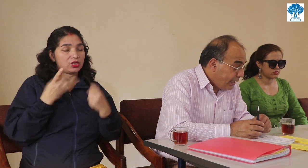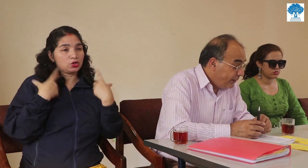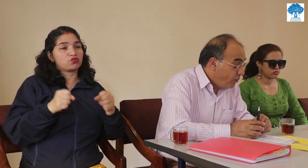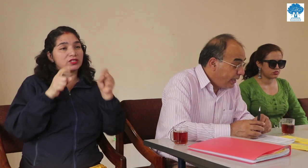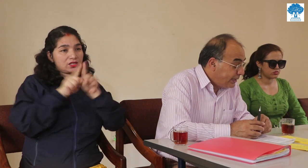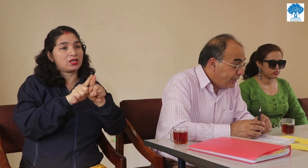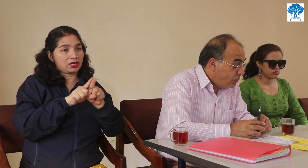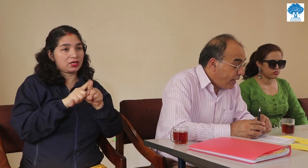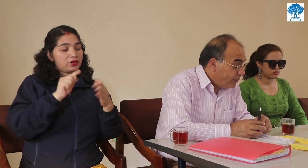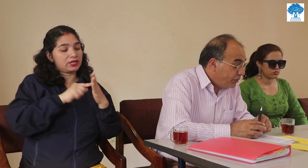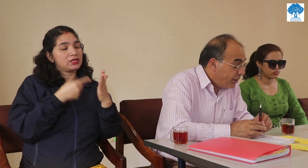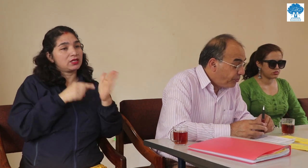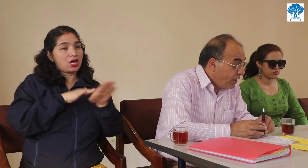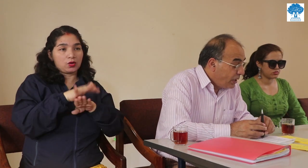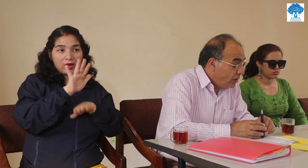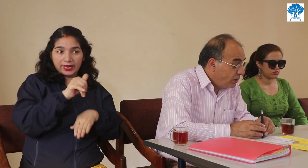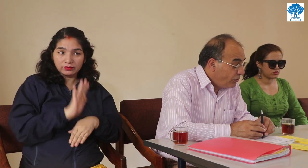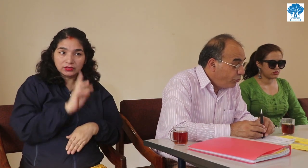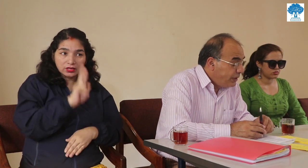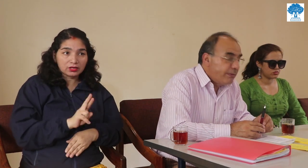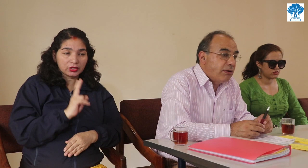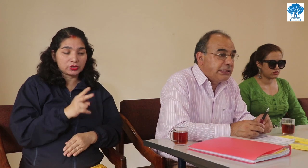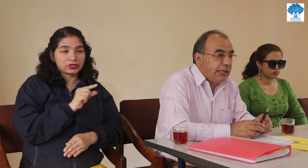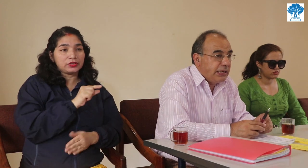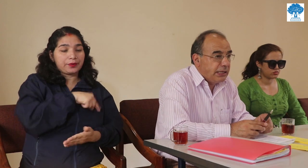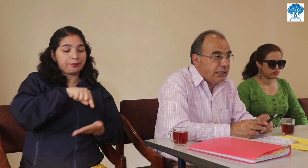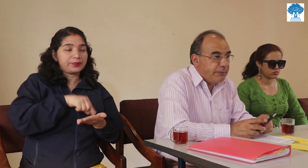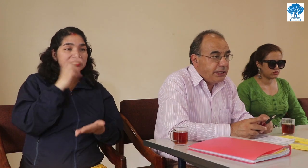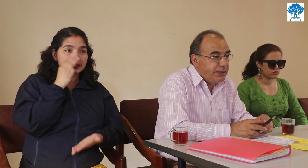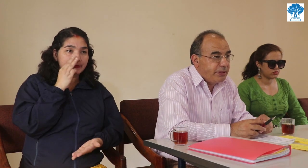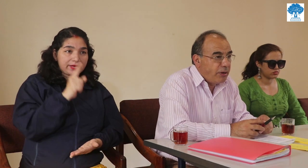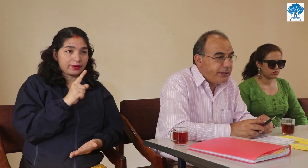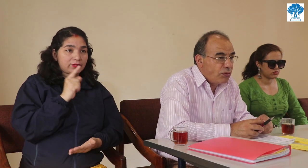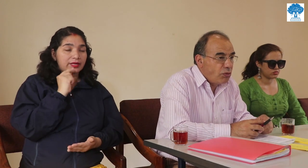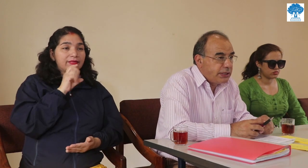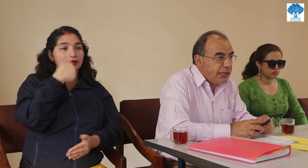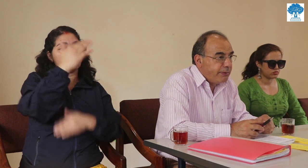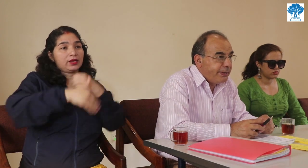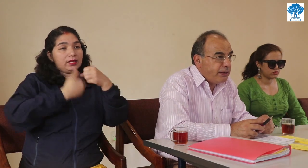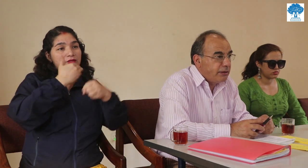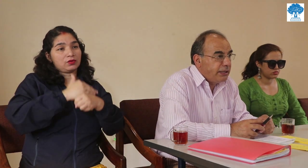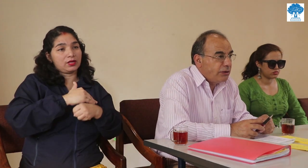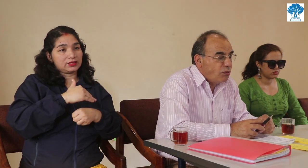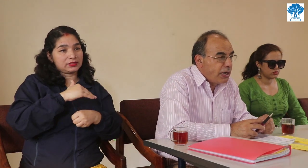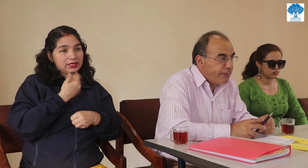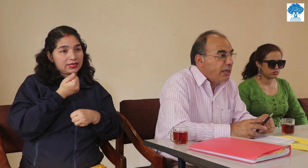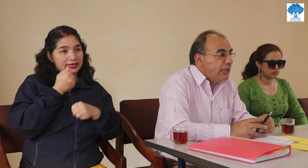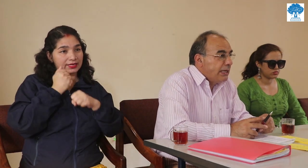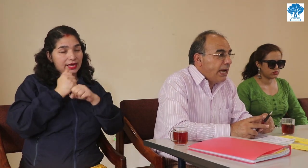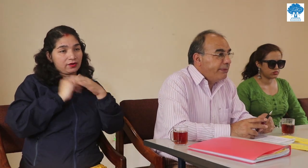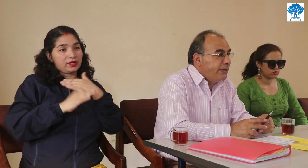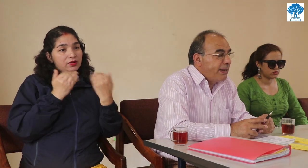भनेरै रिफर्मकै एजेन्डाहरू आएको छ. र यो बिचमा एउटा चाहिँ मिलेनियम डेभलपमेन्ट गोल्सलाई इम्प्लिमेन्ट गर्ने